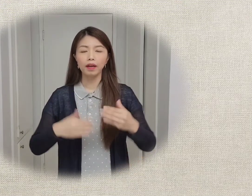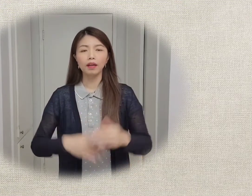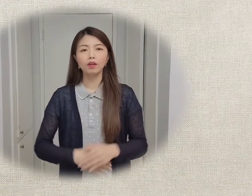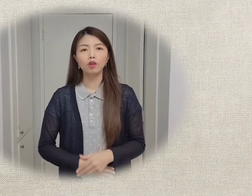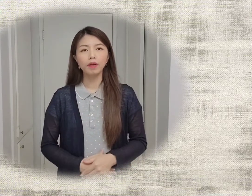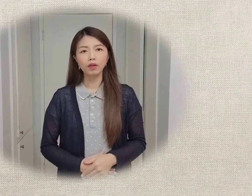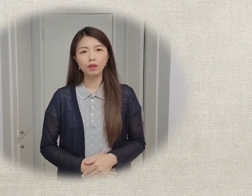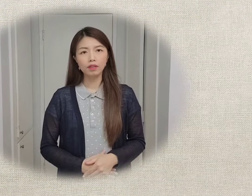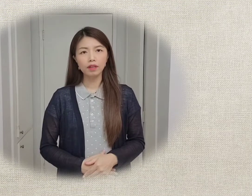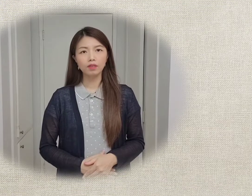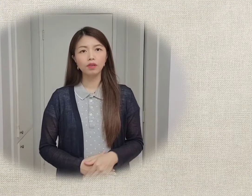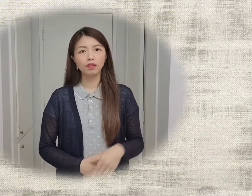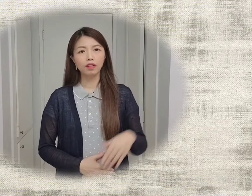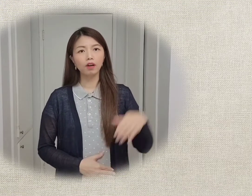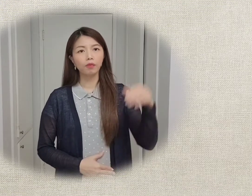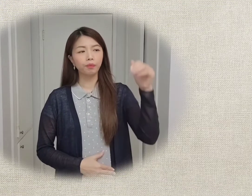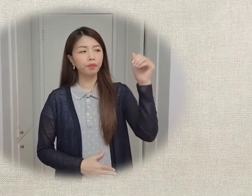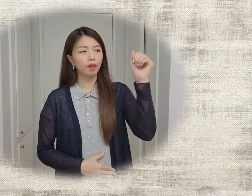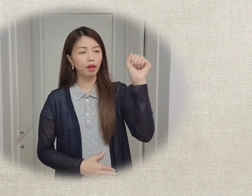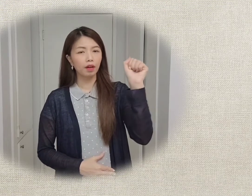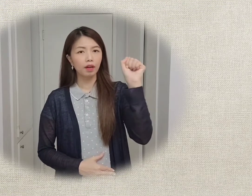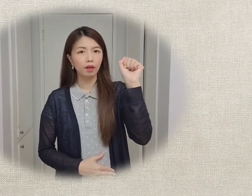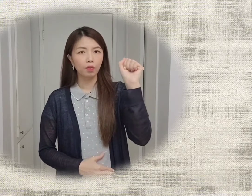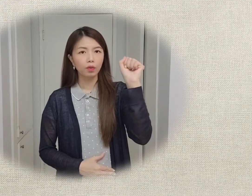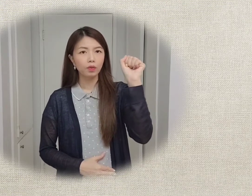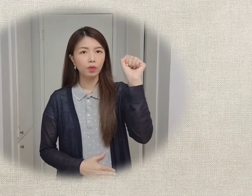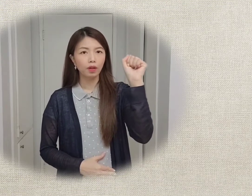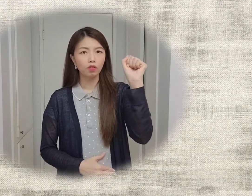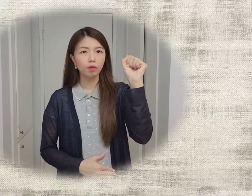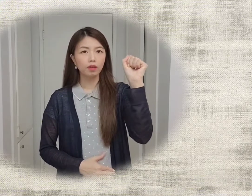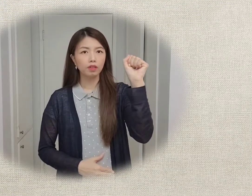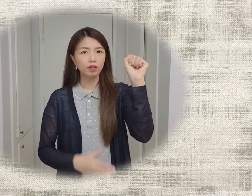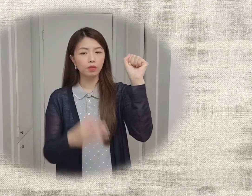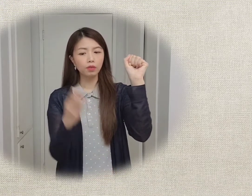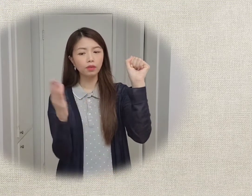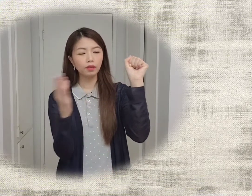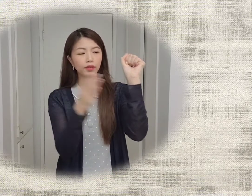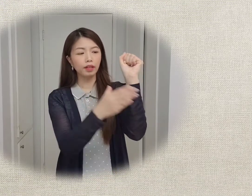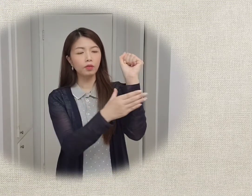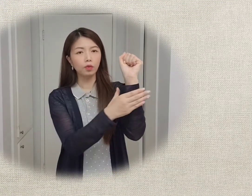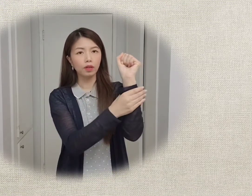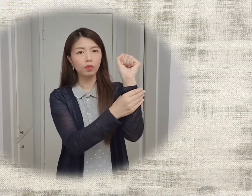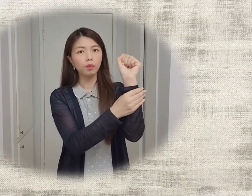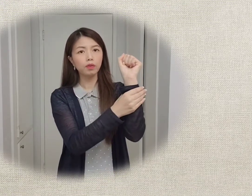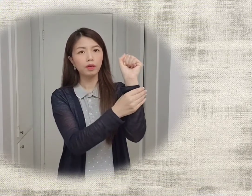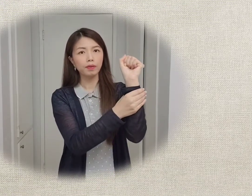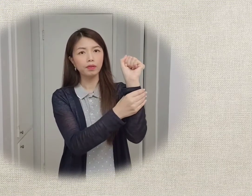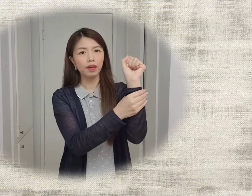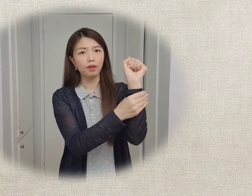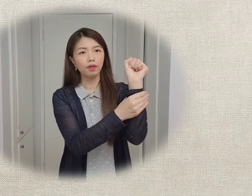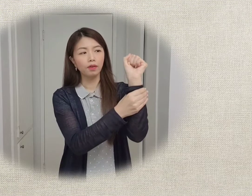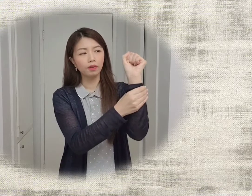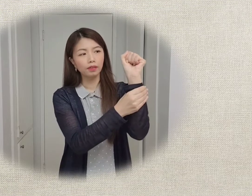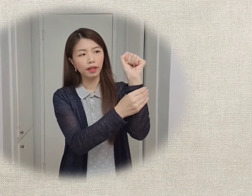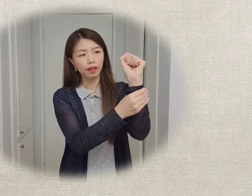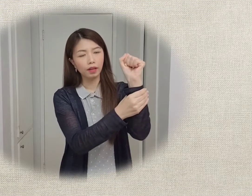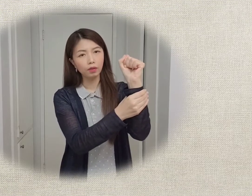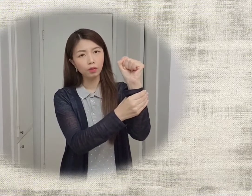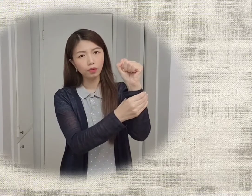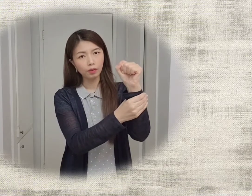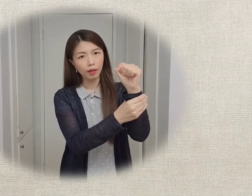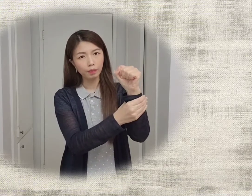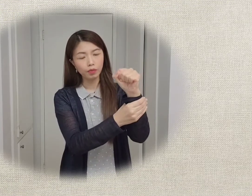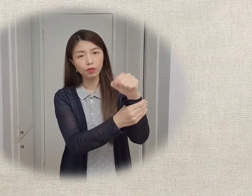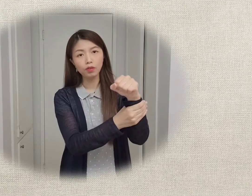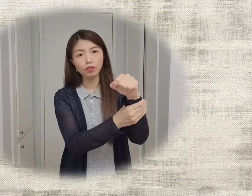열매. 열매라고 하는 뜻의 수어는요, 오른손에 이렇게 주먹을 쥐시고 다른 손에 이렇게 손목을 잡아주세요.